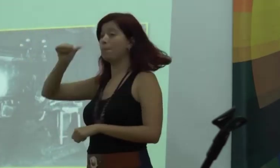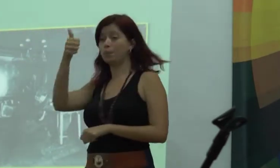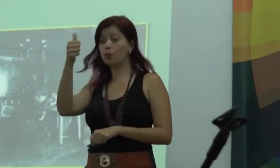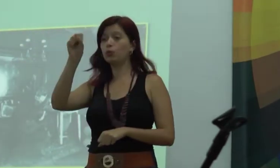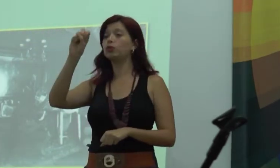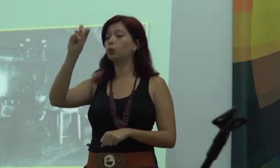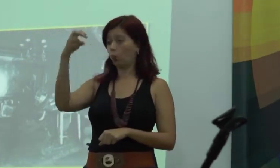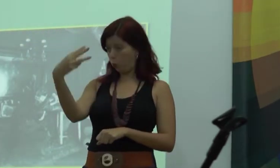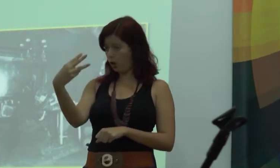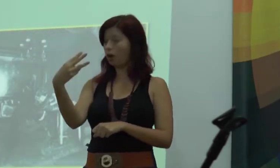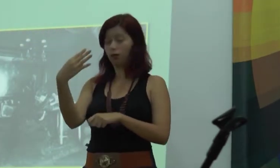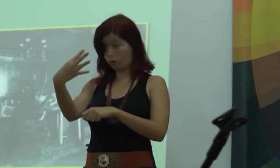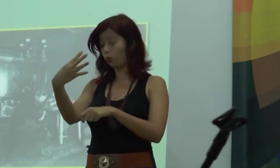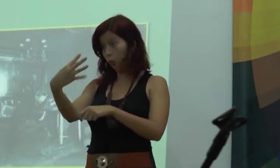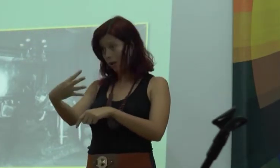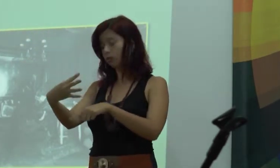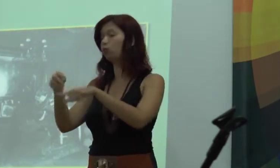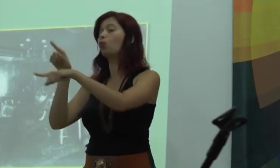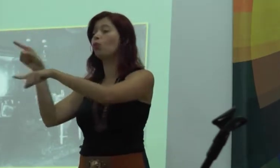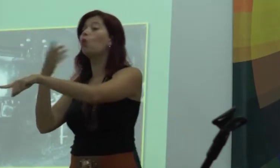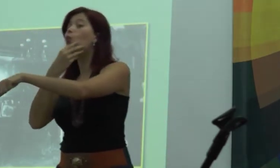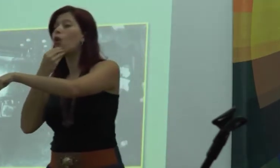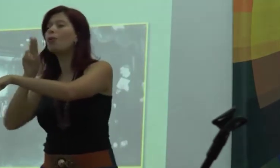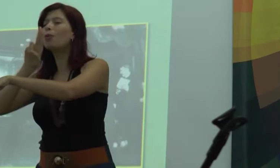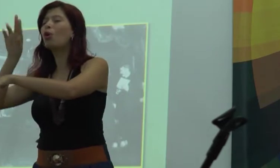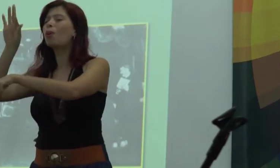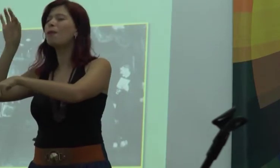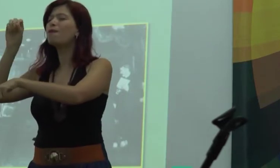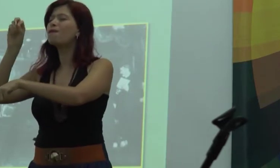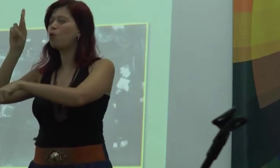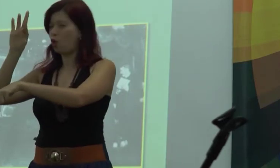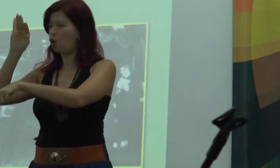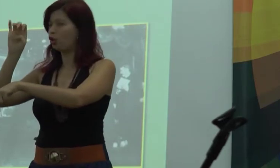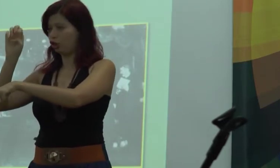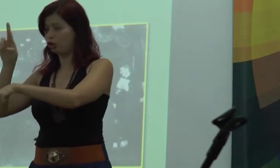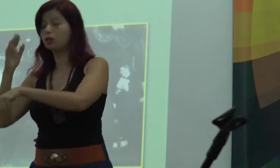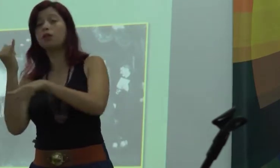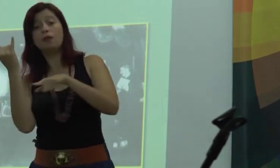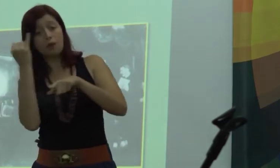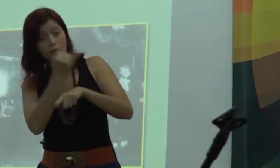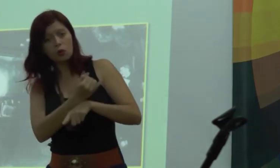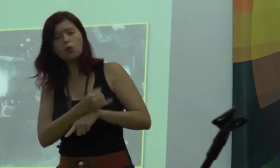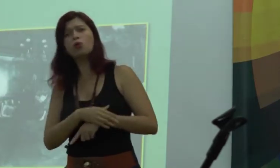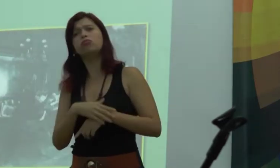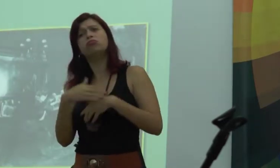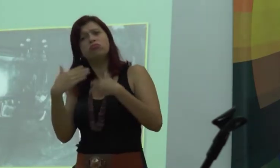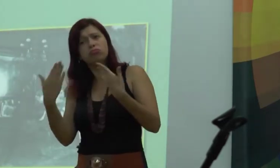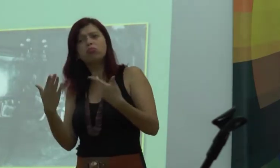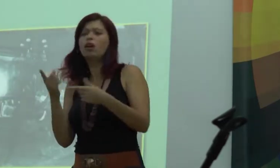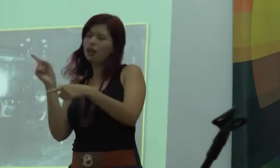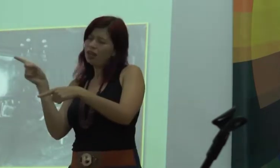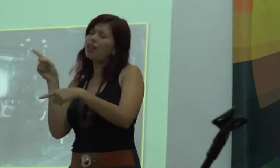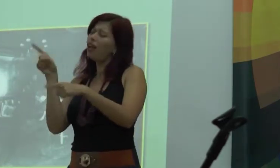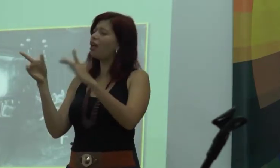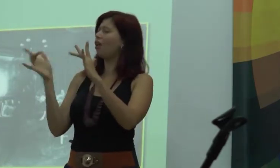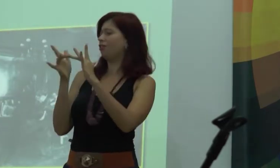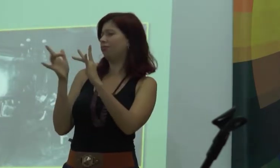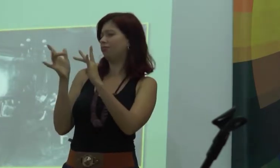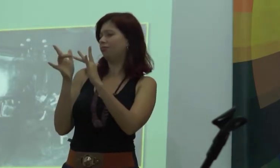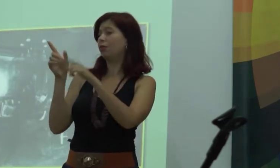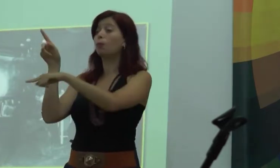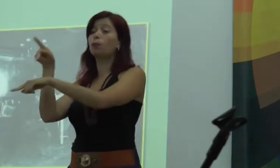Então, no ano de 1854, um homem chamado Fortier avisou a